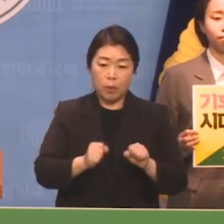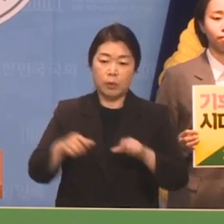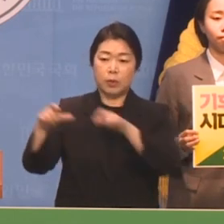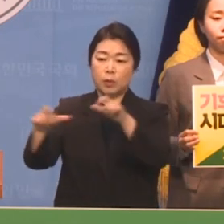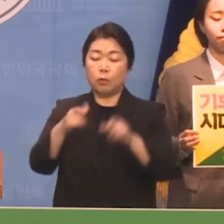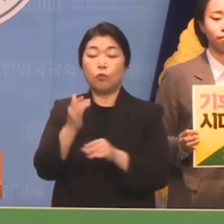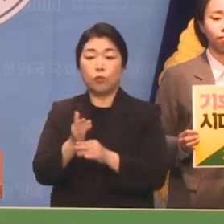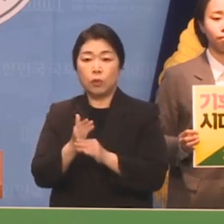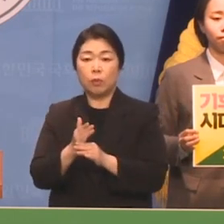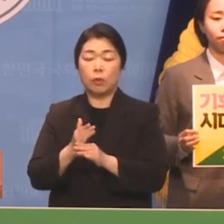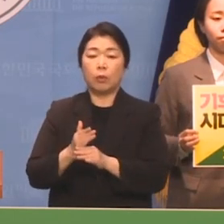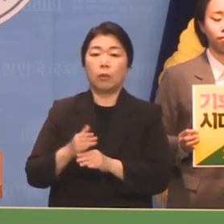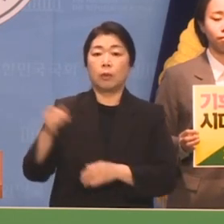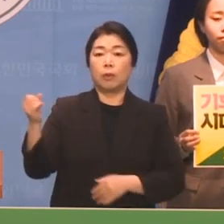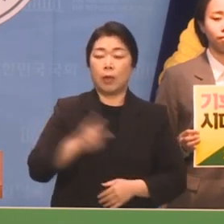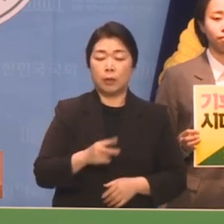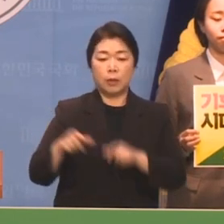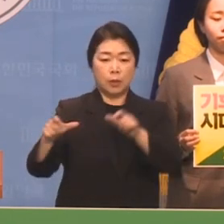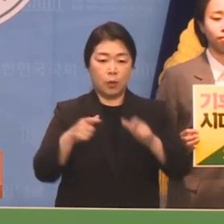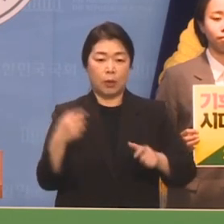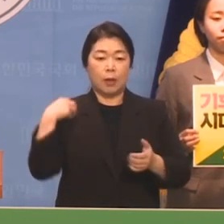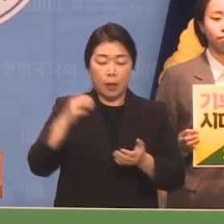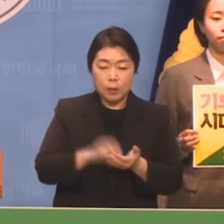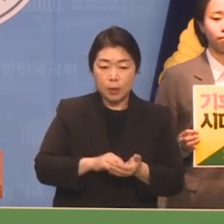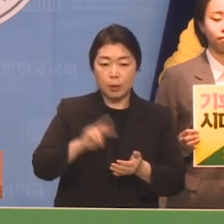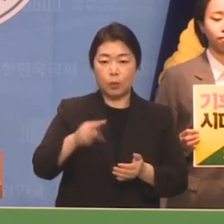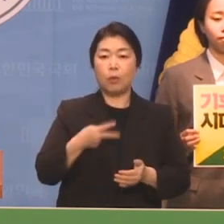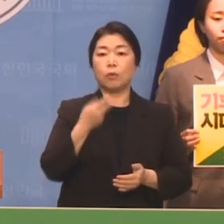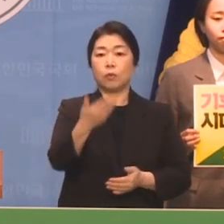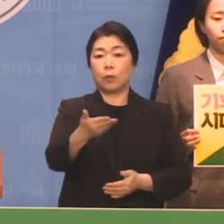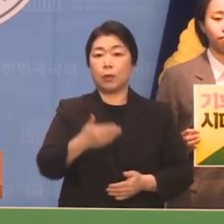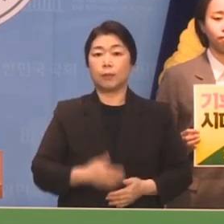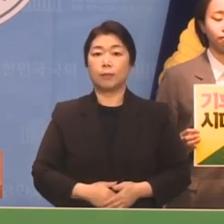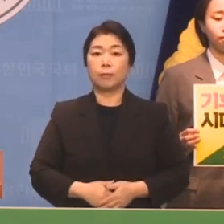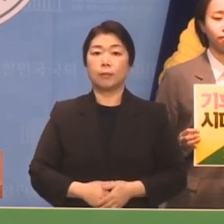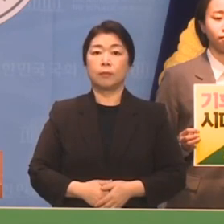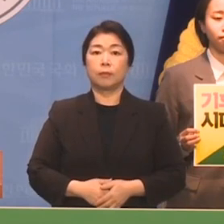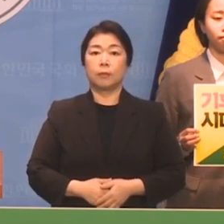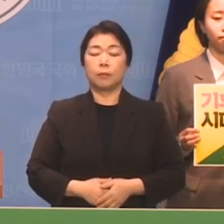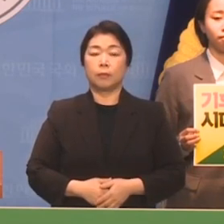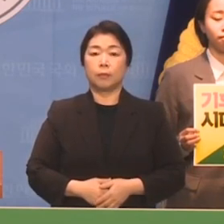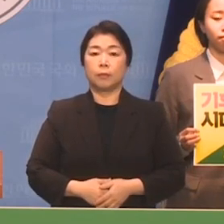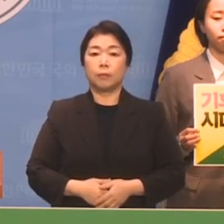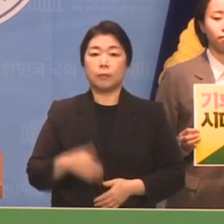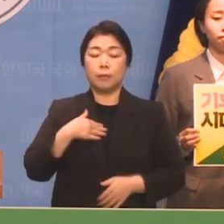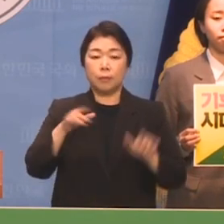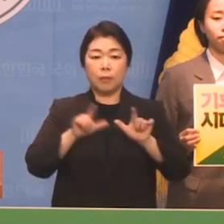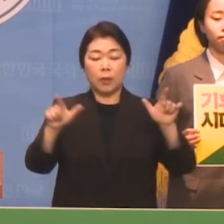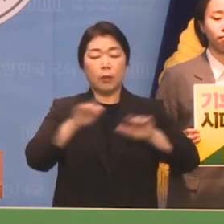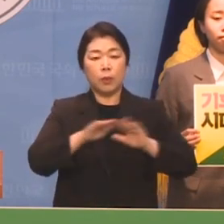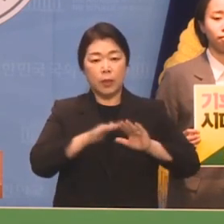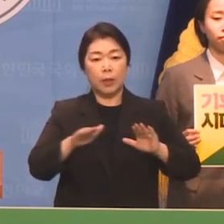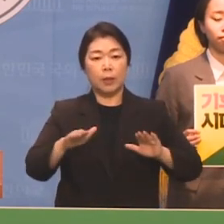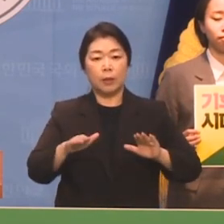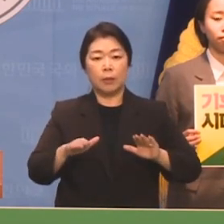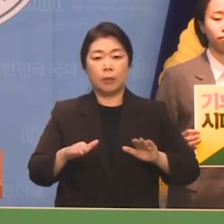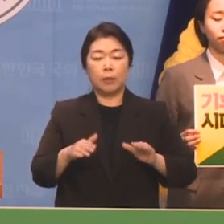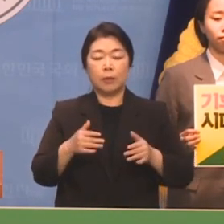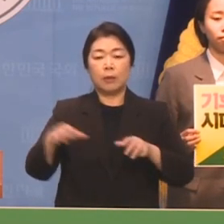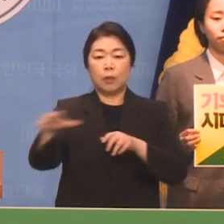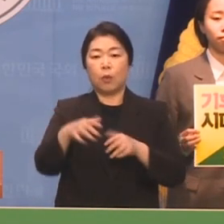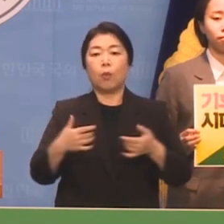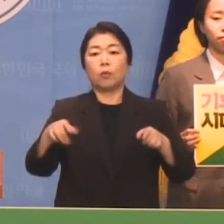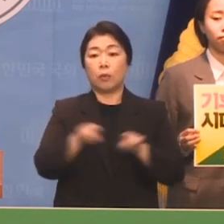중심으로 이루어져 다시 지역에 재투자됩니다. 나는 기후위기 대응 지역